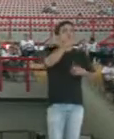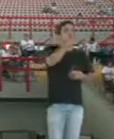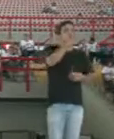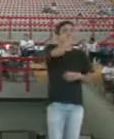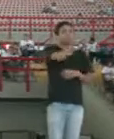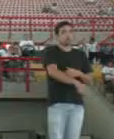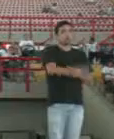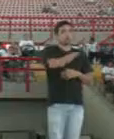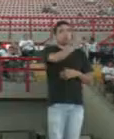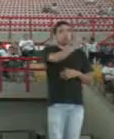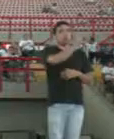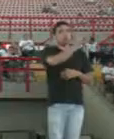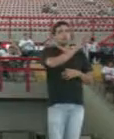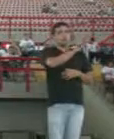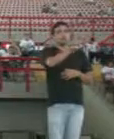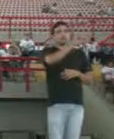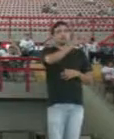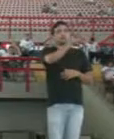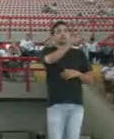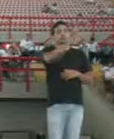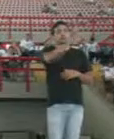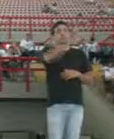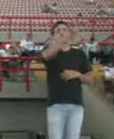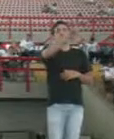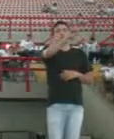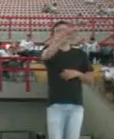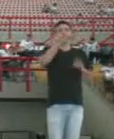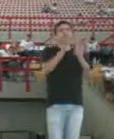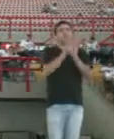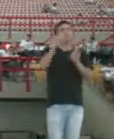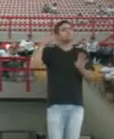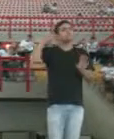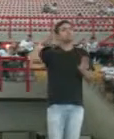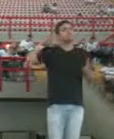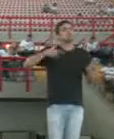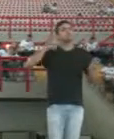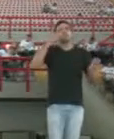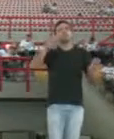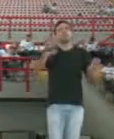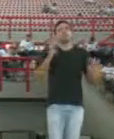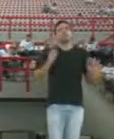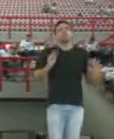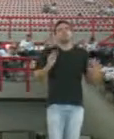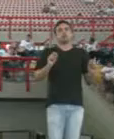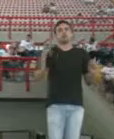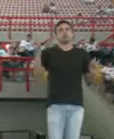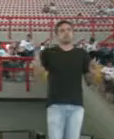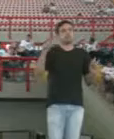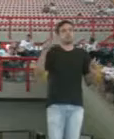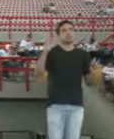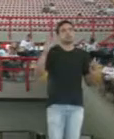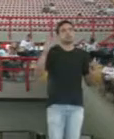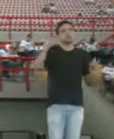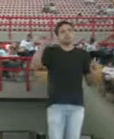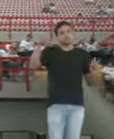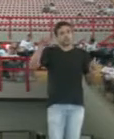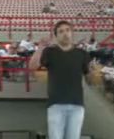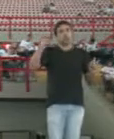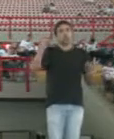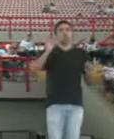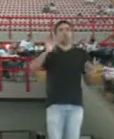de Luiz Vaz de Camões, muitos críticos, quando a música foi feita, disseram, esse Caetano Veloso é